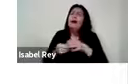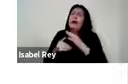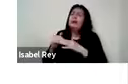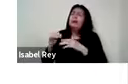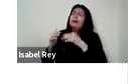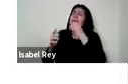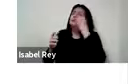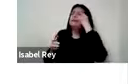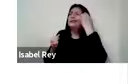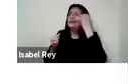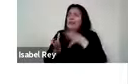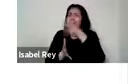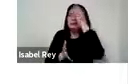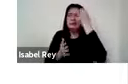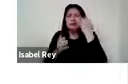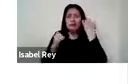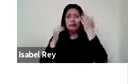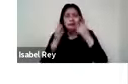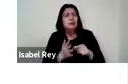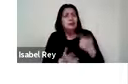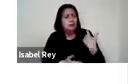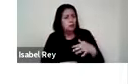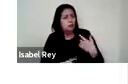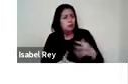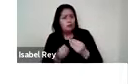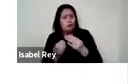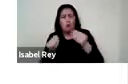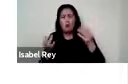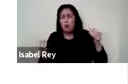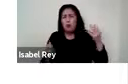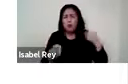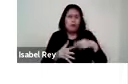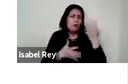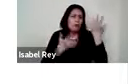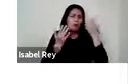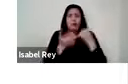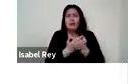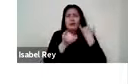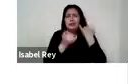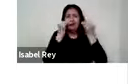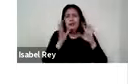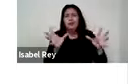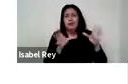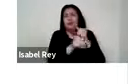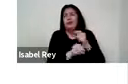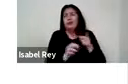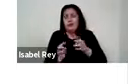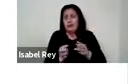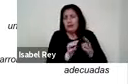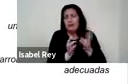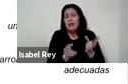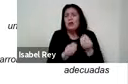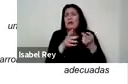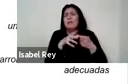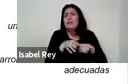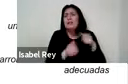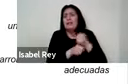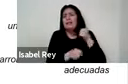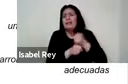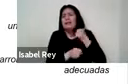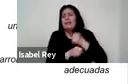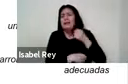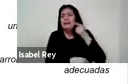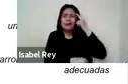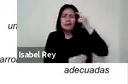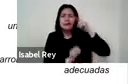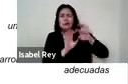crear. Y empezamos a hacer muchos proyectos. Así, en resumen, esta es una estrategia de cómo empezar a trabajar el pensamiento